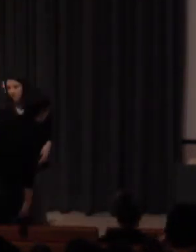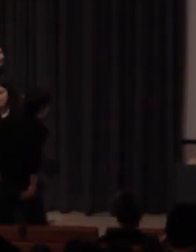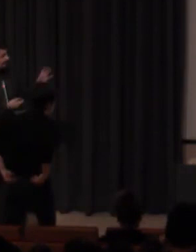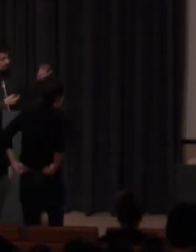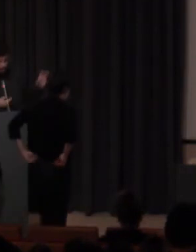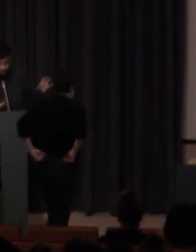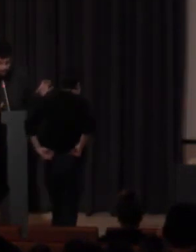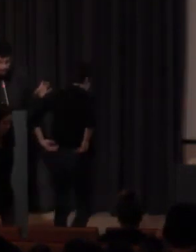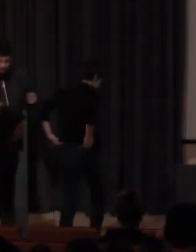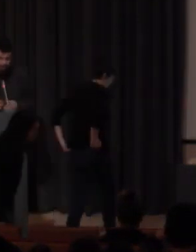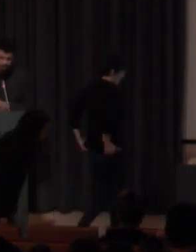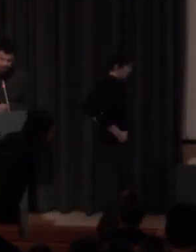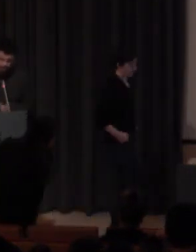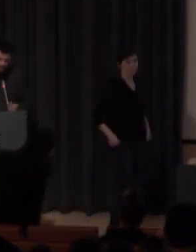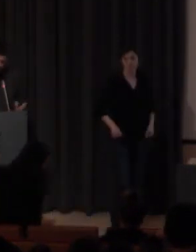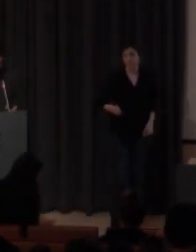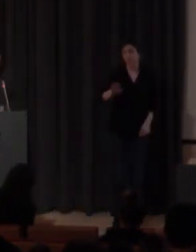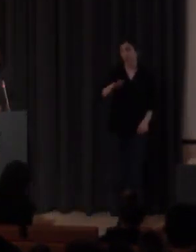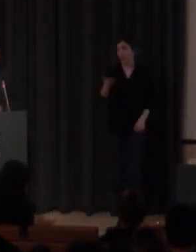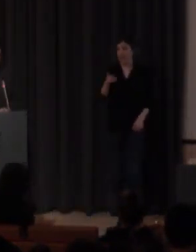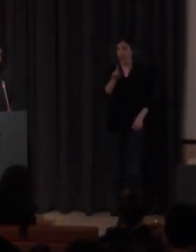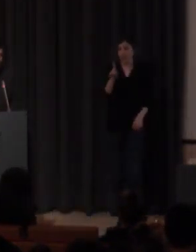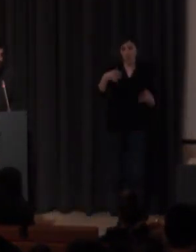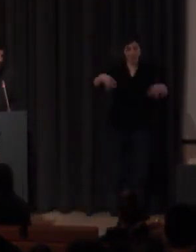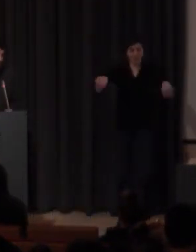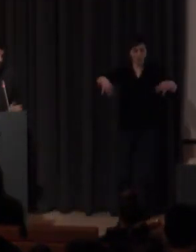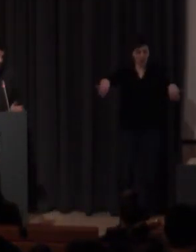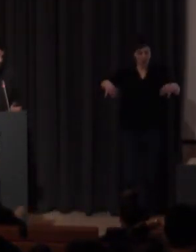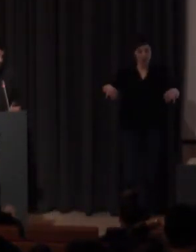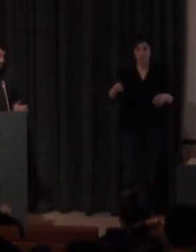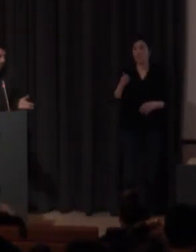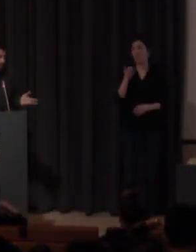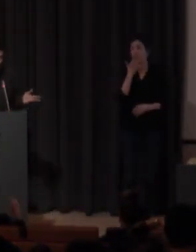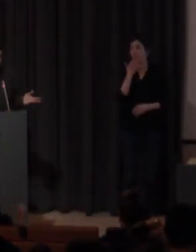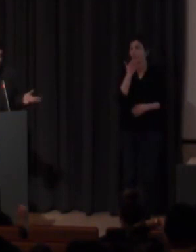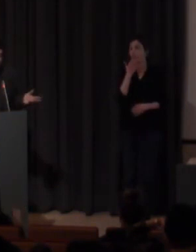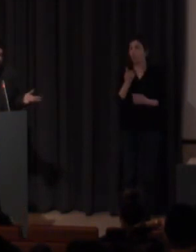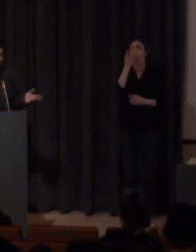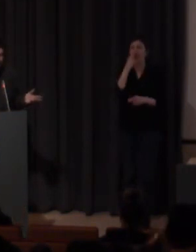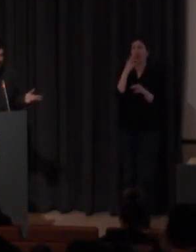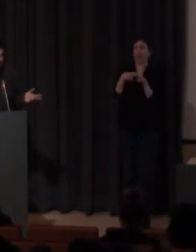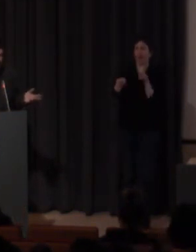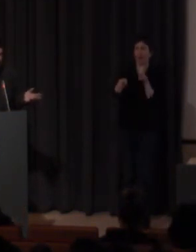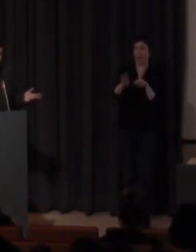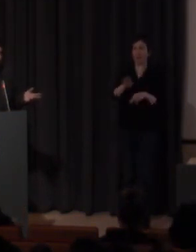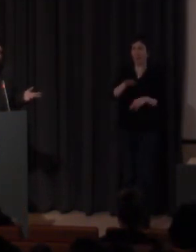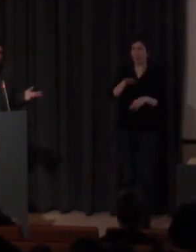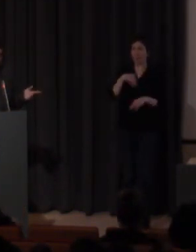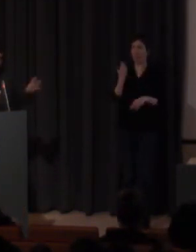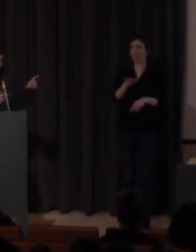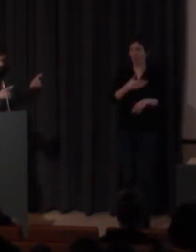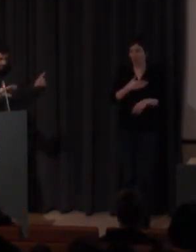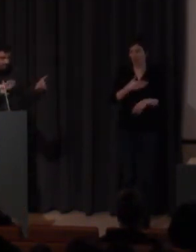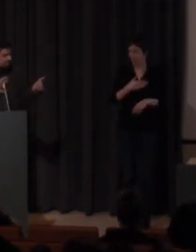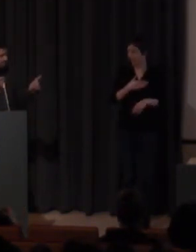las no naturales las orientaciones que no son naturales por ejemplo una de las más raras la de mañana que